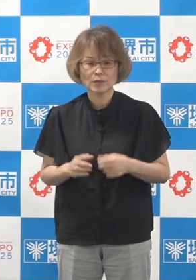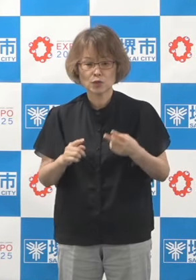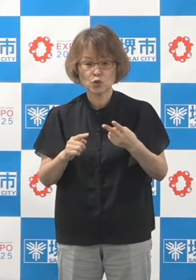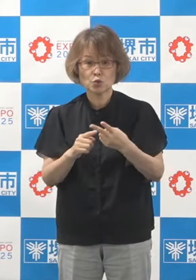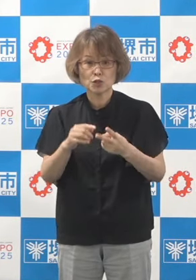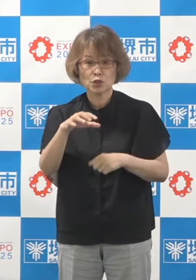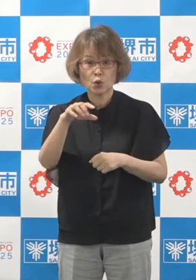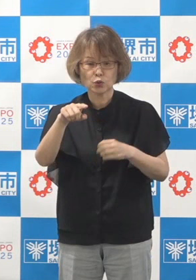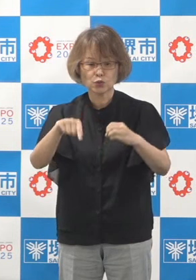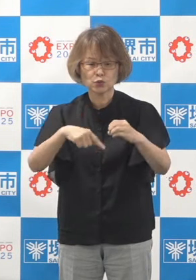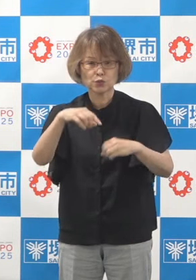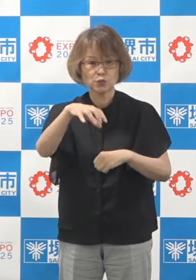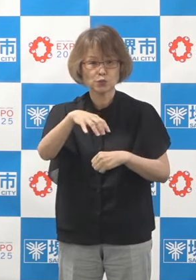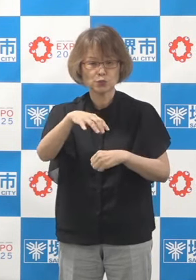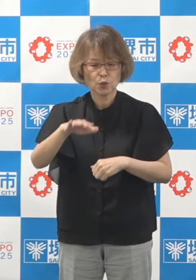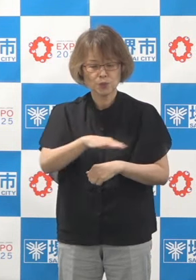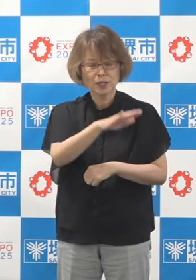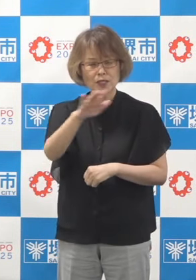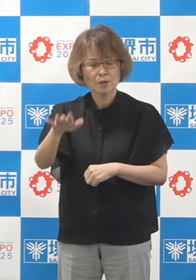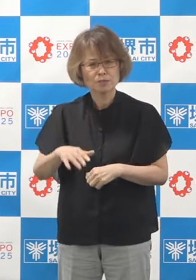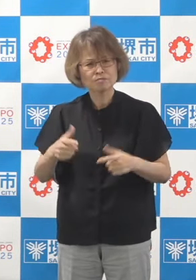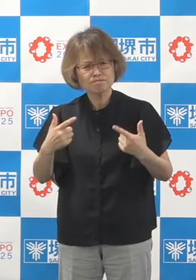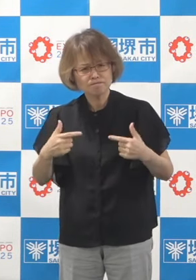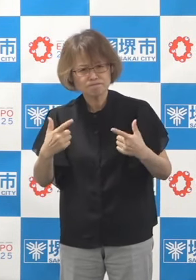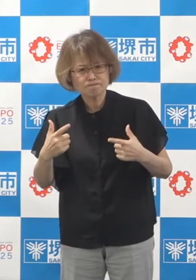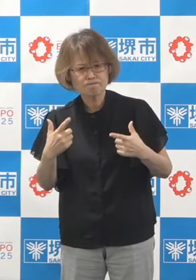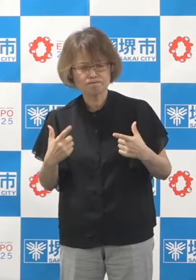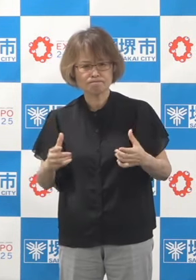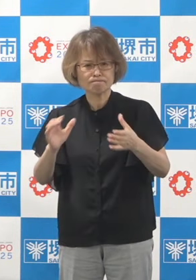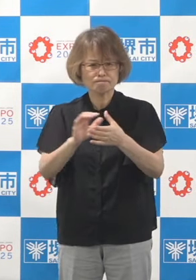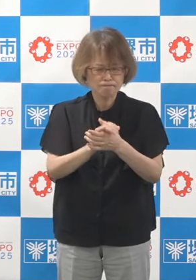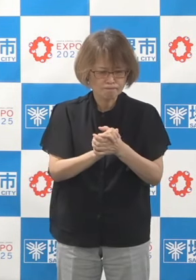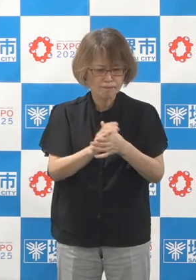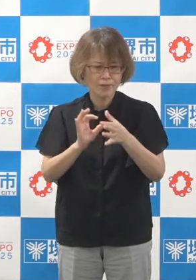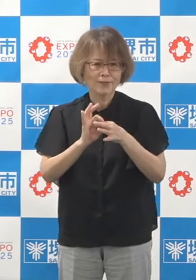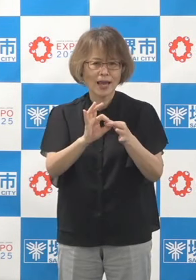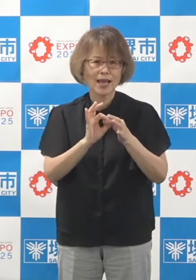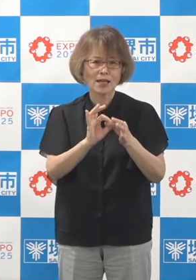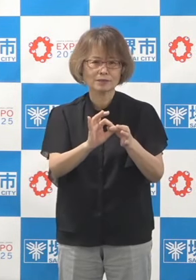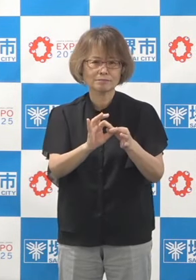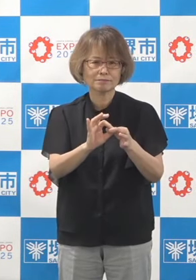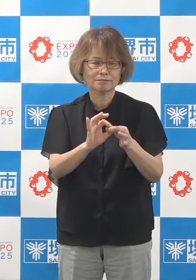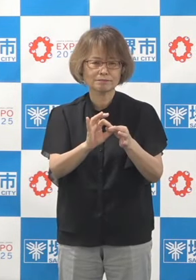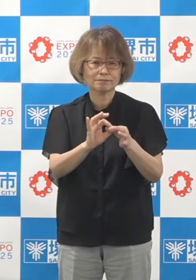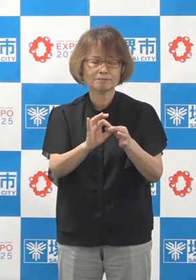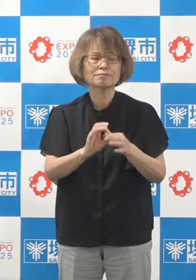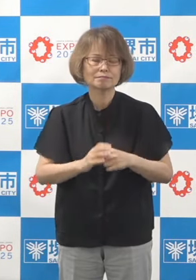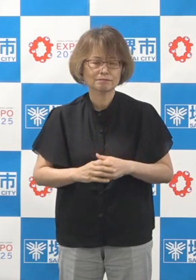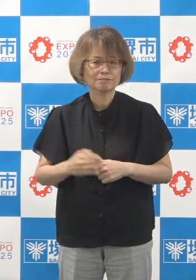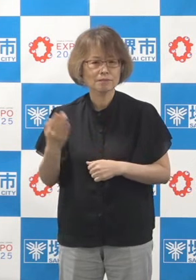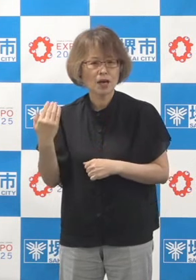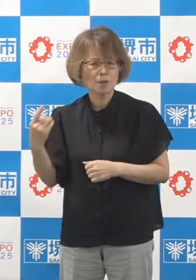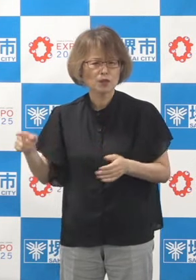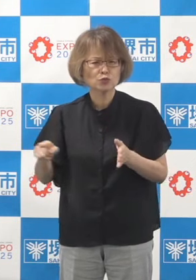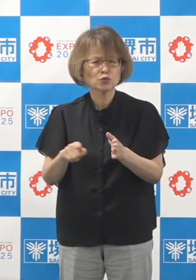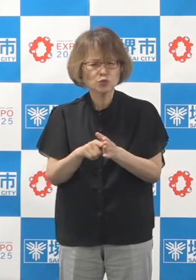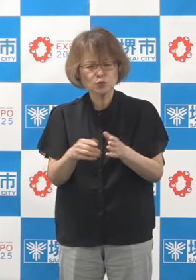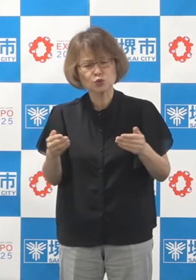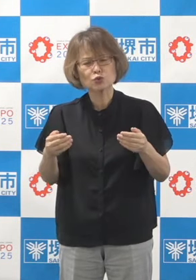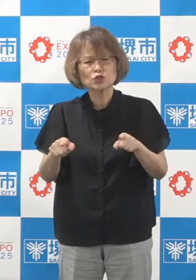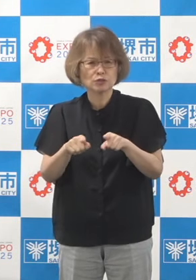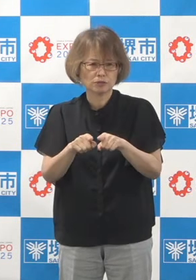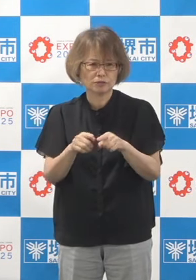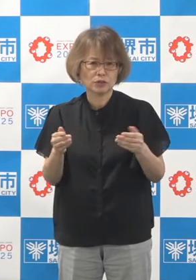の皆様とは日頃から密接に連携をして、これまでも共に事業を進めてまいりました